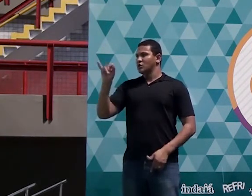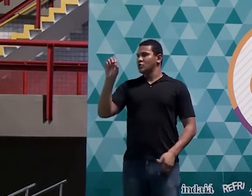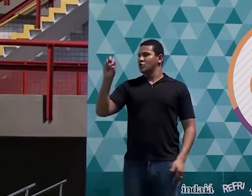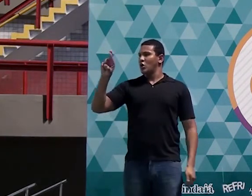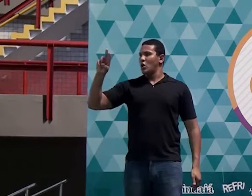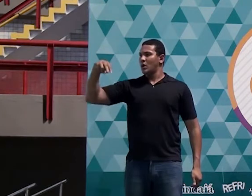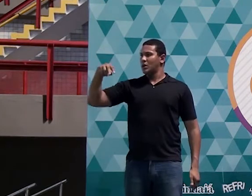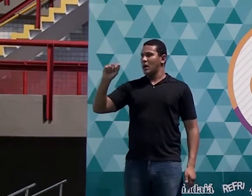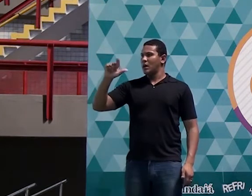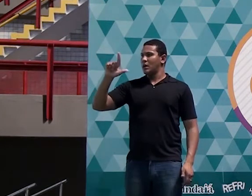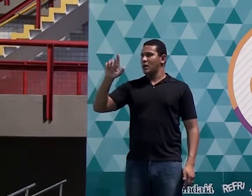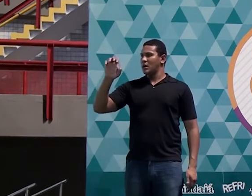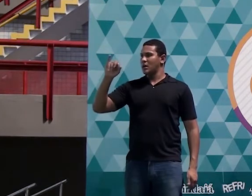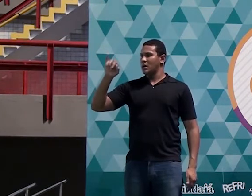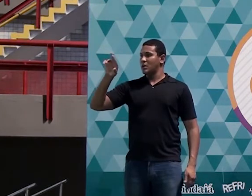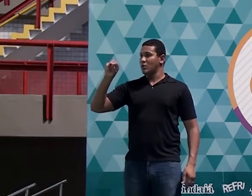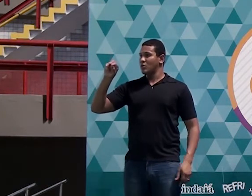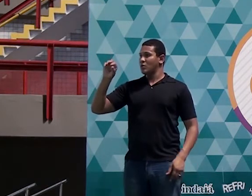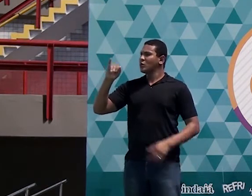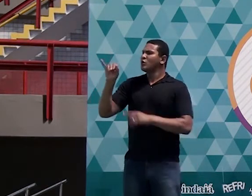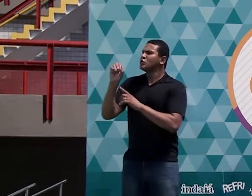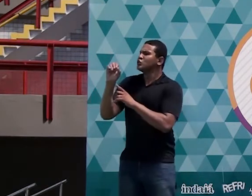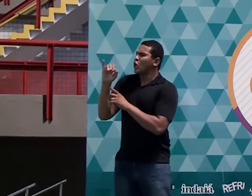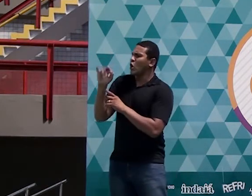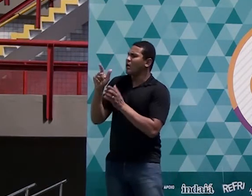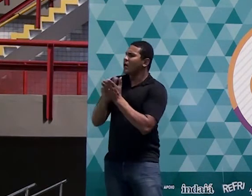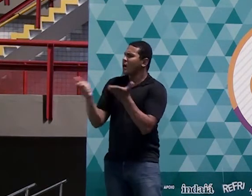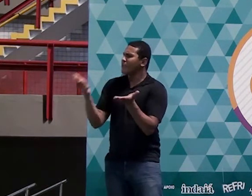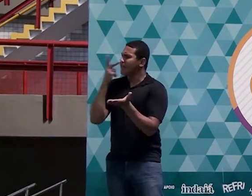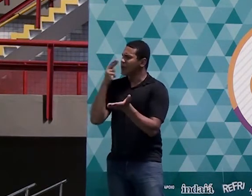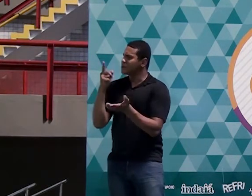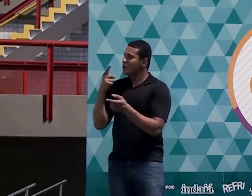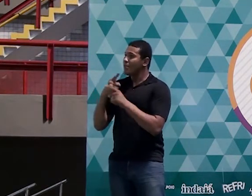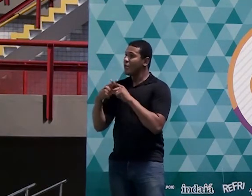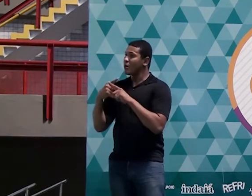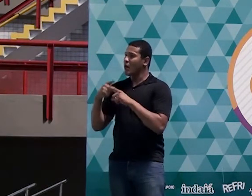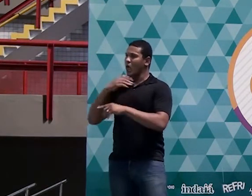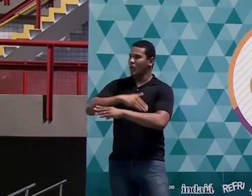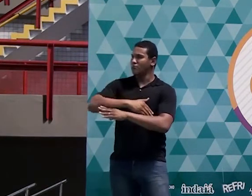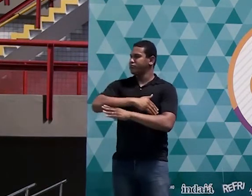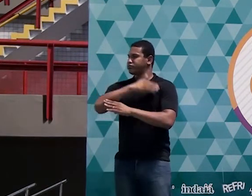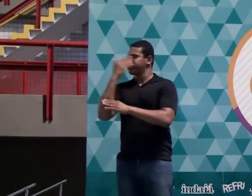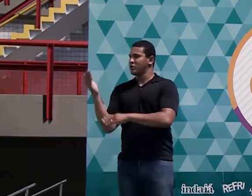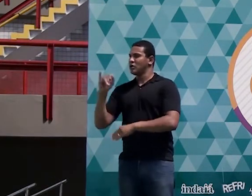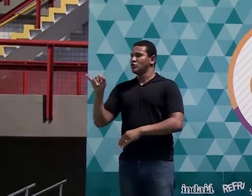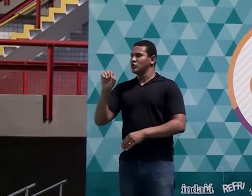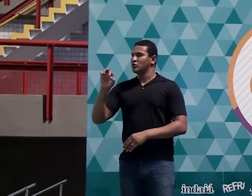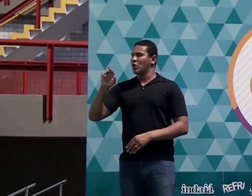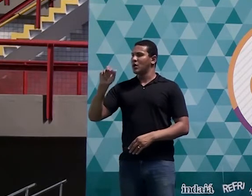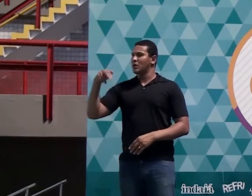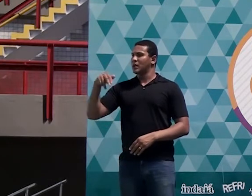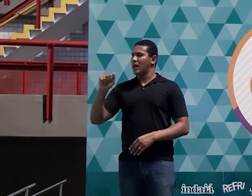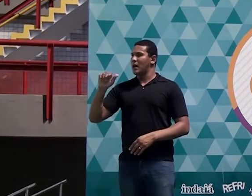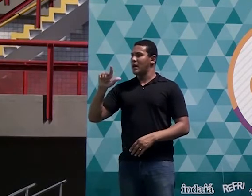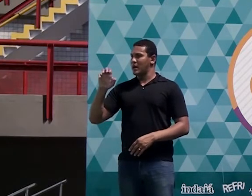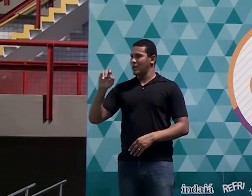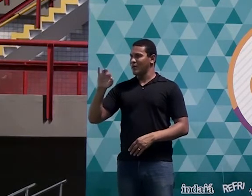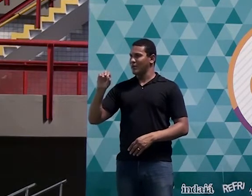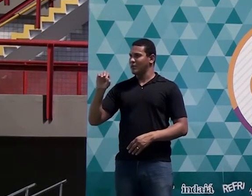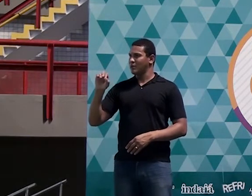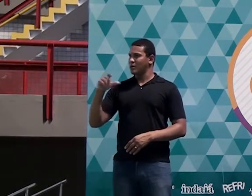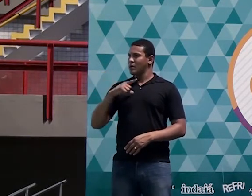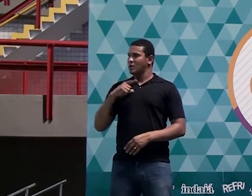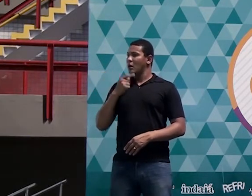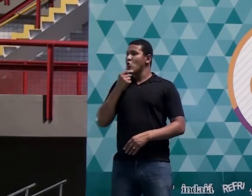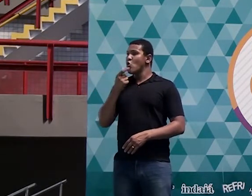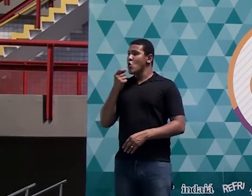jornaleiro, porque ele cumpre uma jornada e recebe um valor. Tá bom? É tipo pizzaiolo. Ele não é o dono da pizza, mas